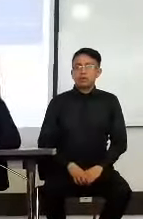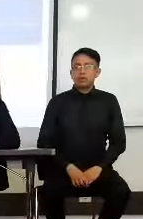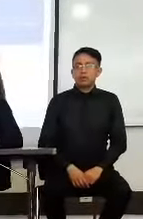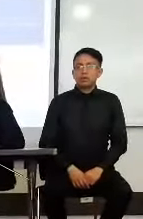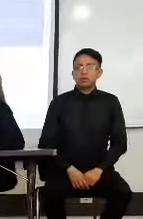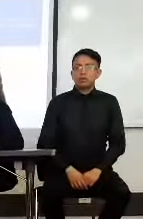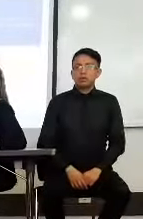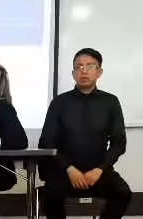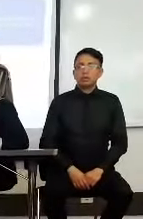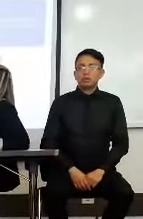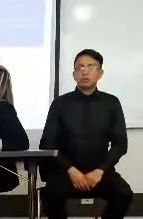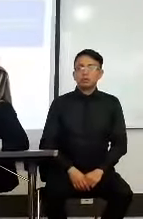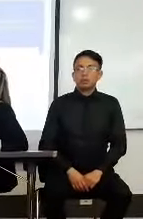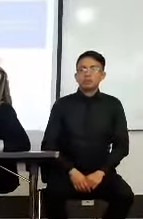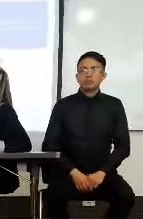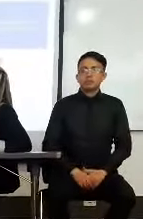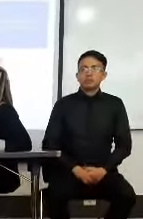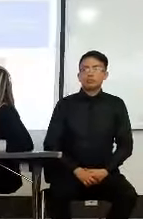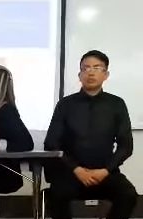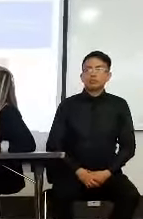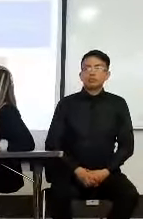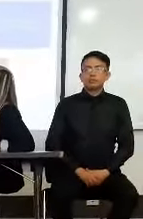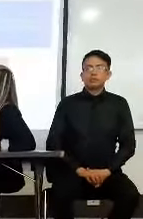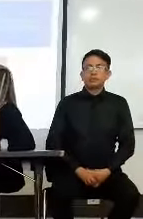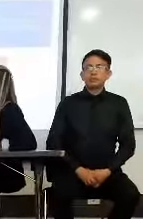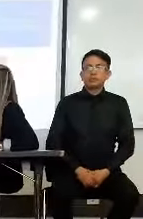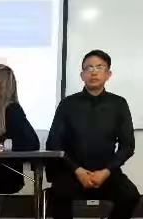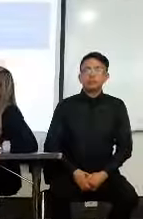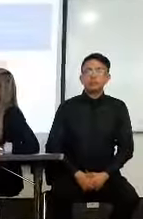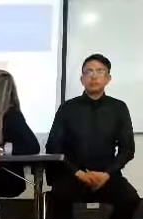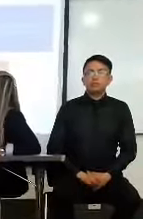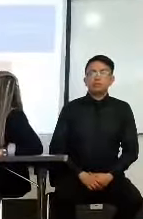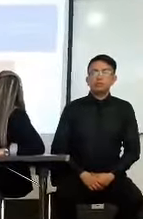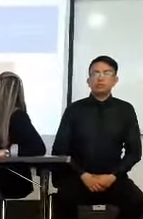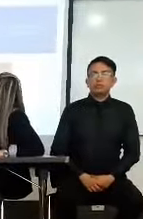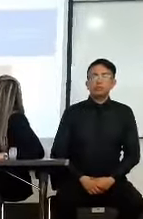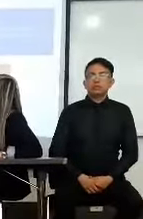ninguna. Otro lineamiento pues, es que la asesoría debe abordar